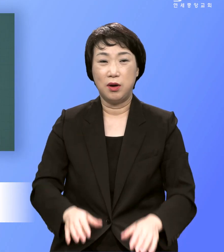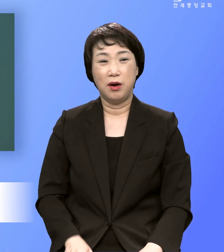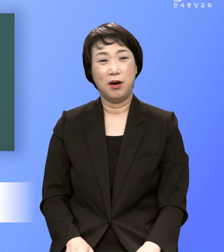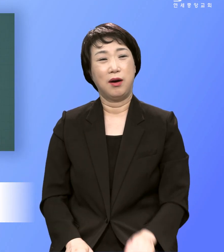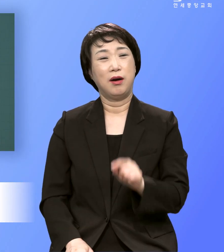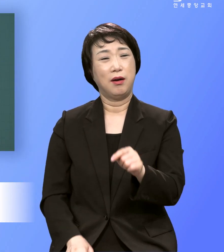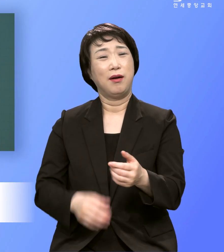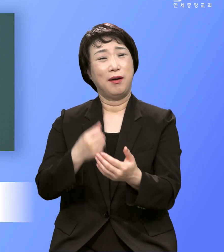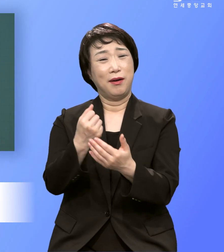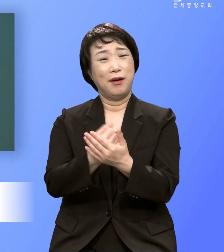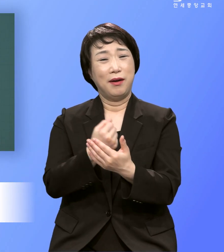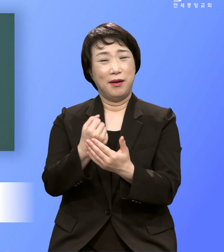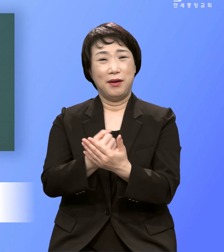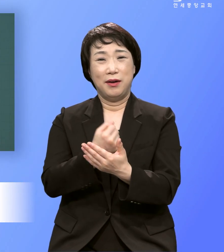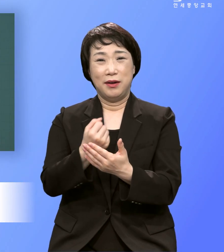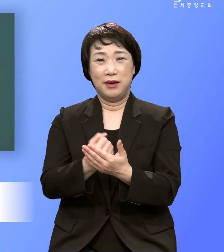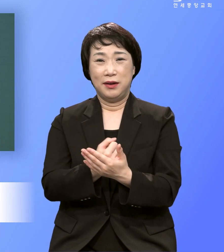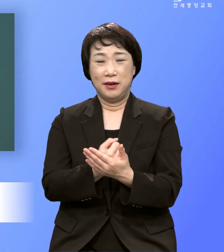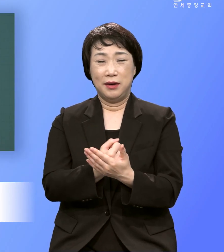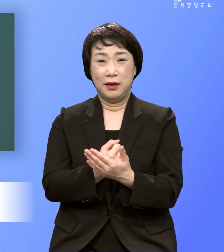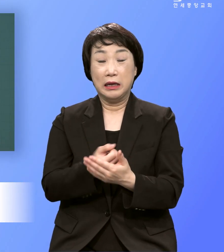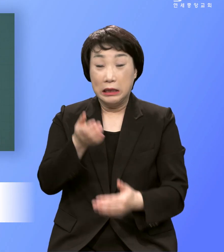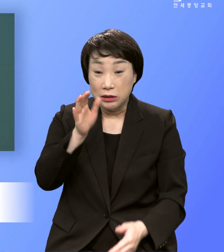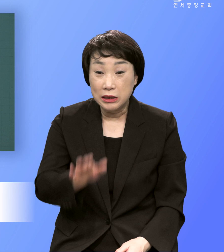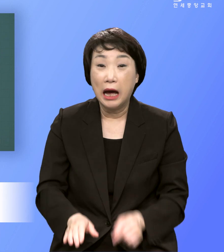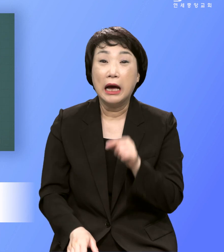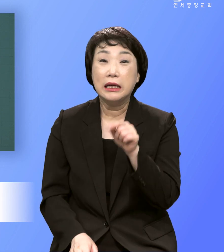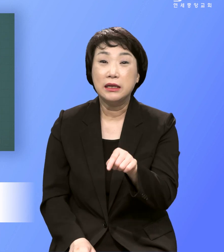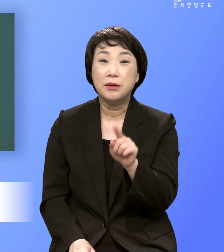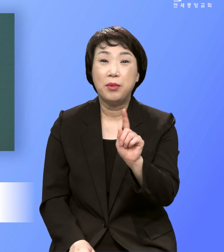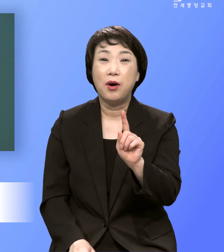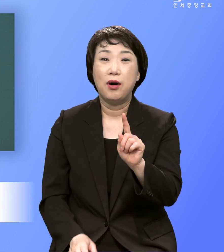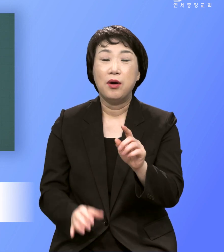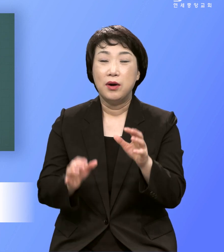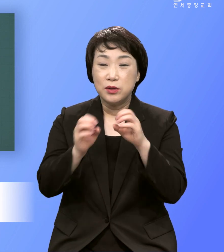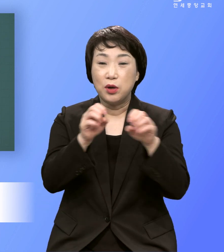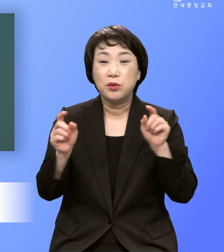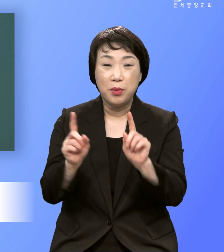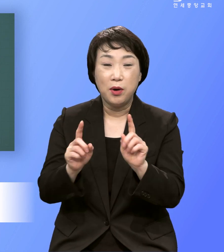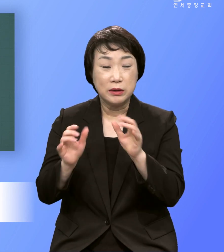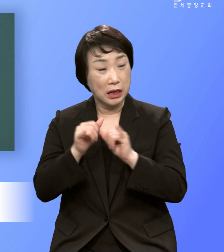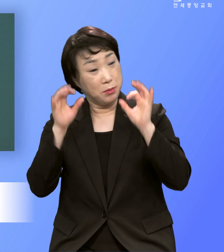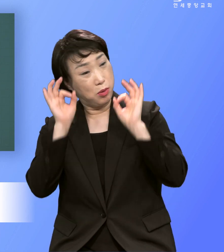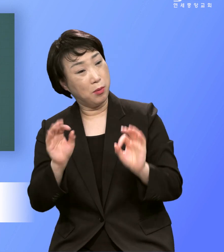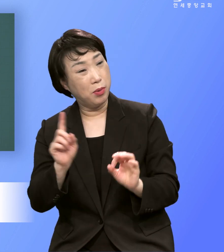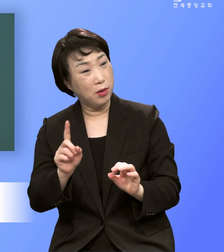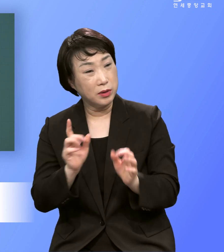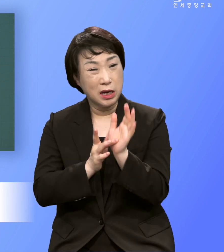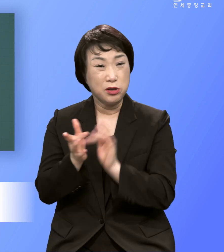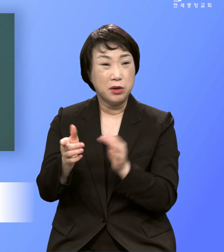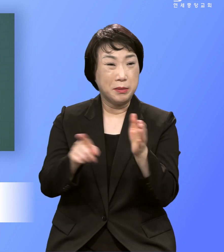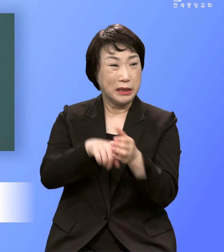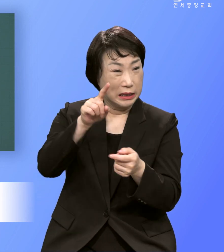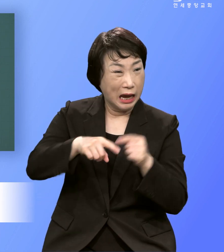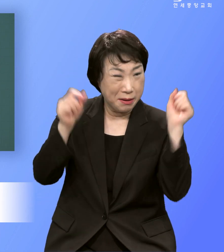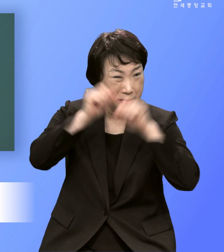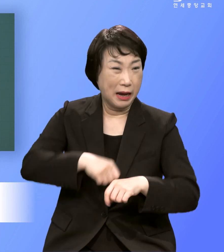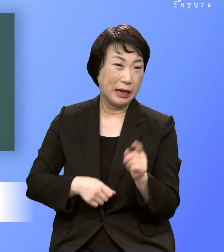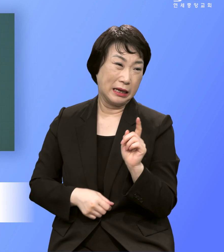얼마나 안타까운 일이냐 이 말이야. 그러나 이것이 사람들이 바라볼 때는 예수 믿다